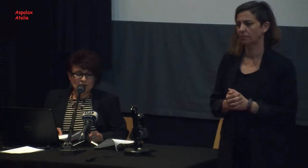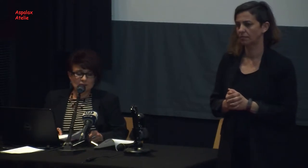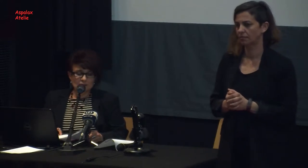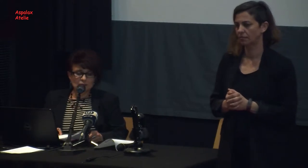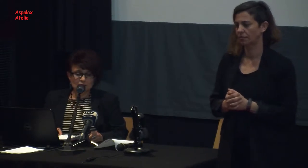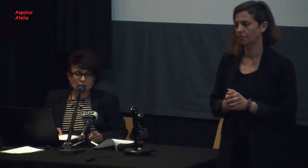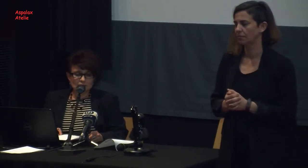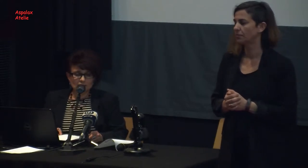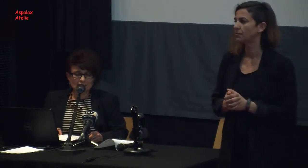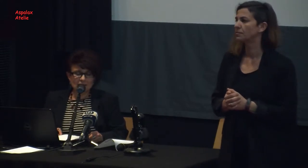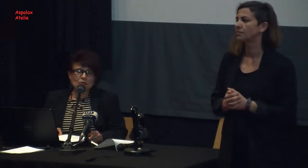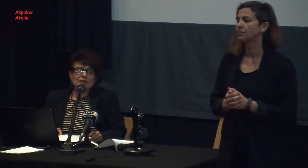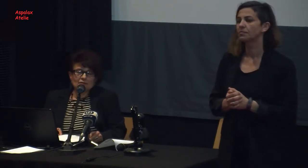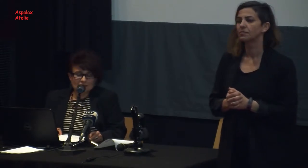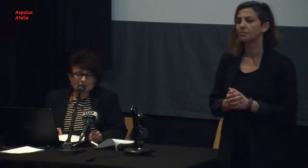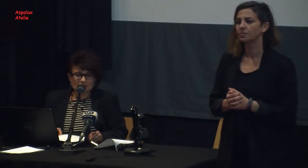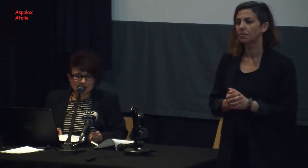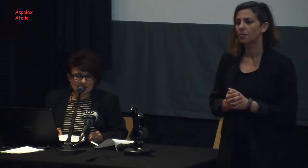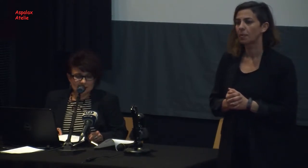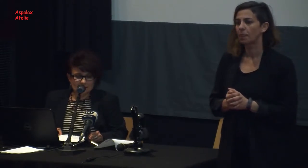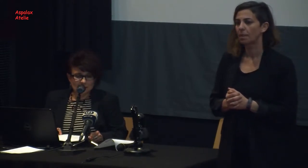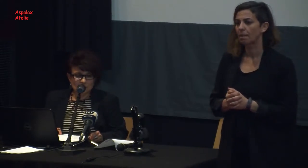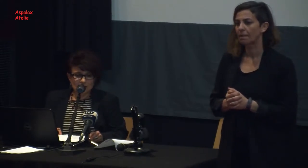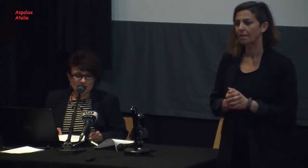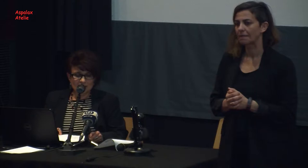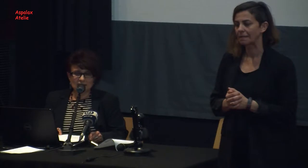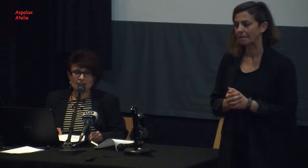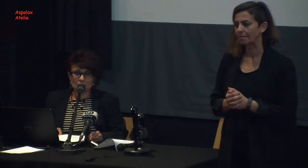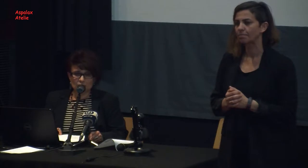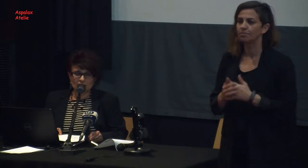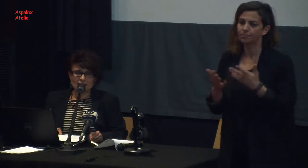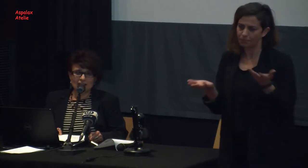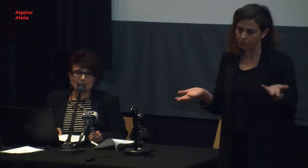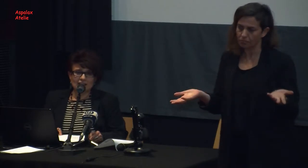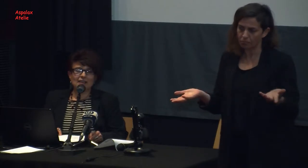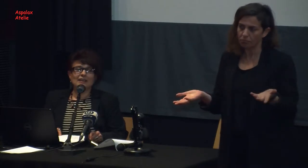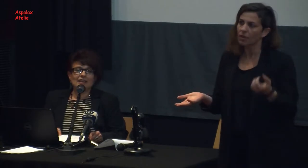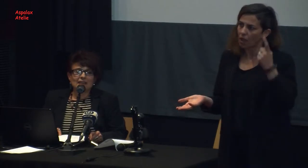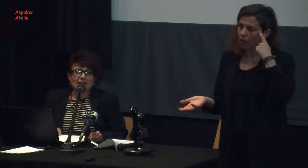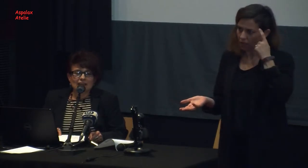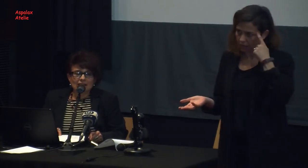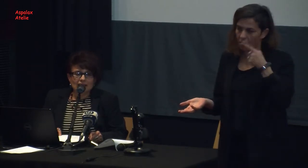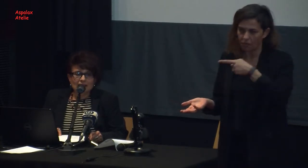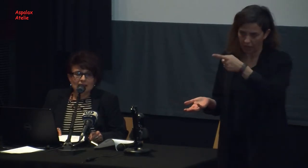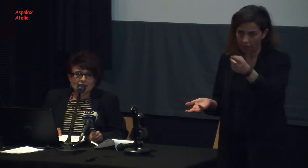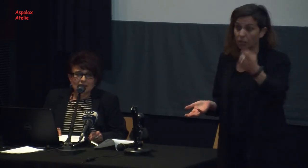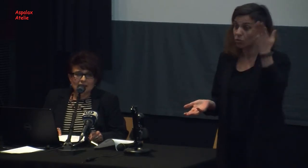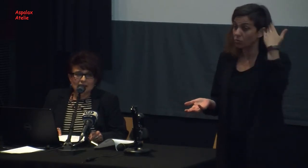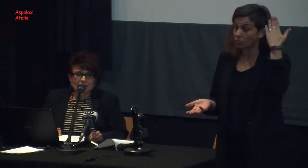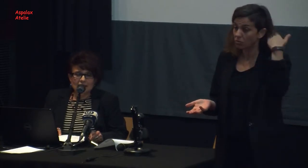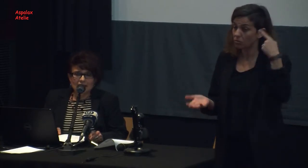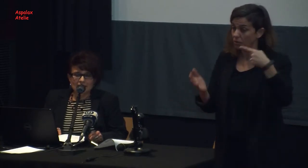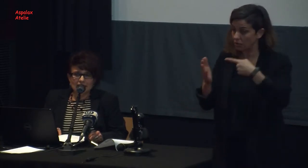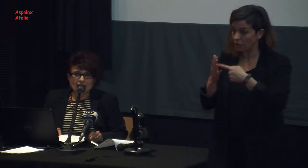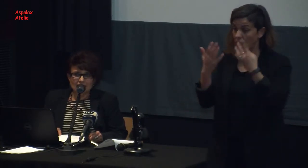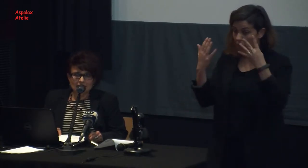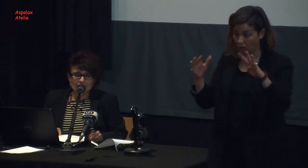Μπορώ να σας πω, ή μπορεί να φανταστείτε κι εσείς, πώς ήταν την εποχή εκείνη.